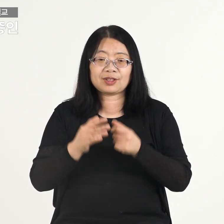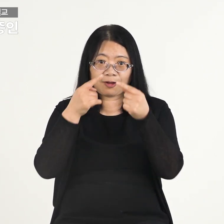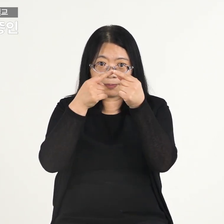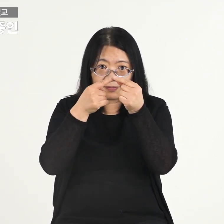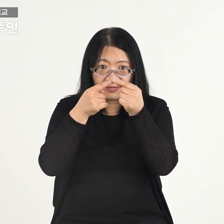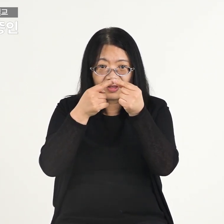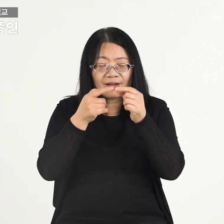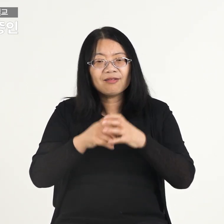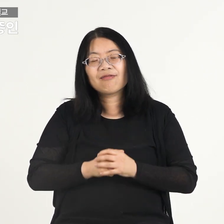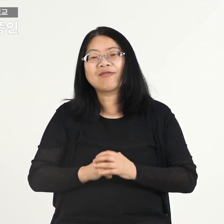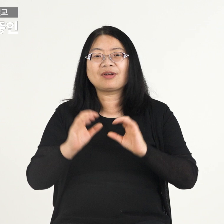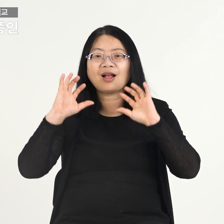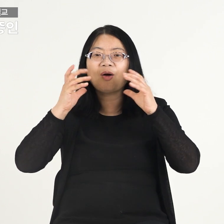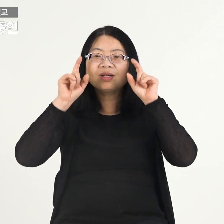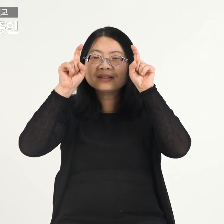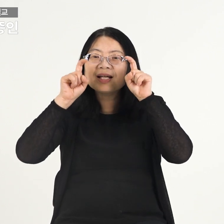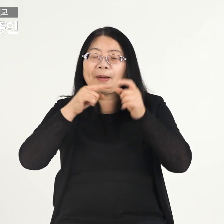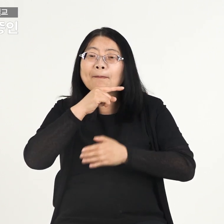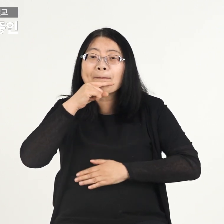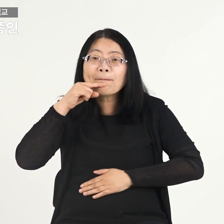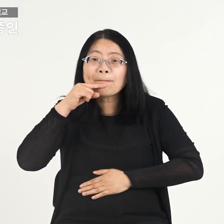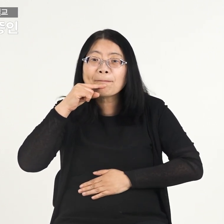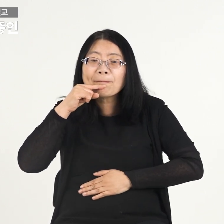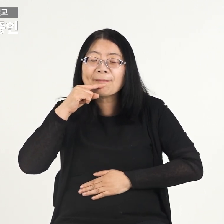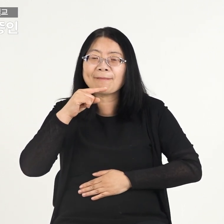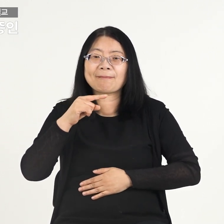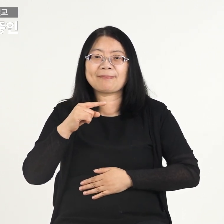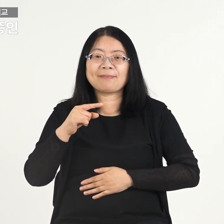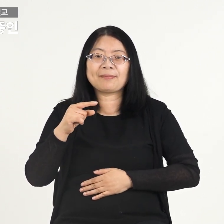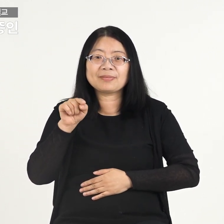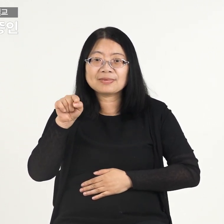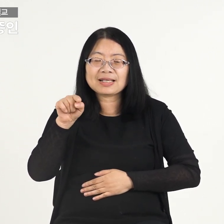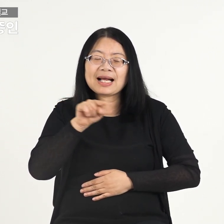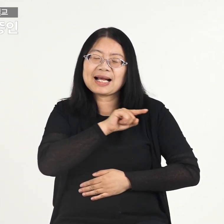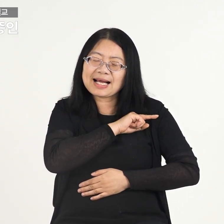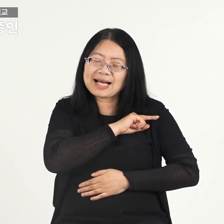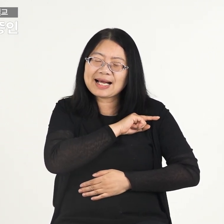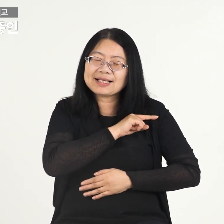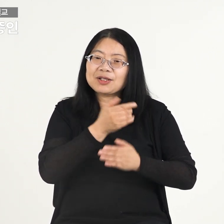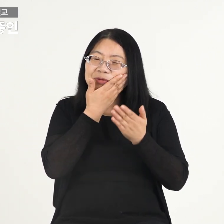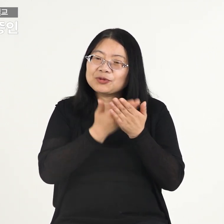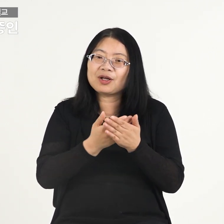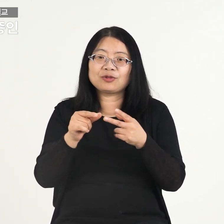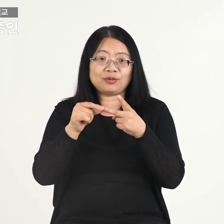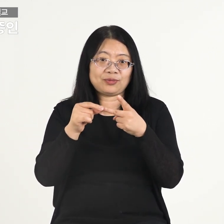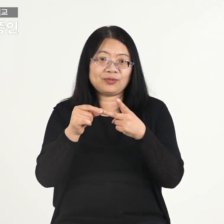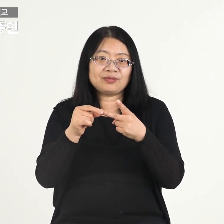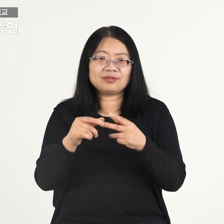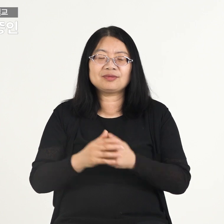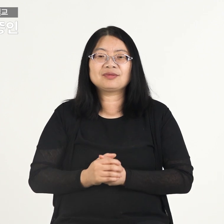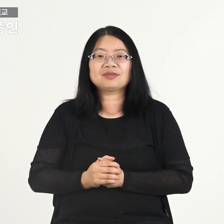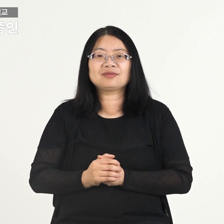첫째는 어린 양의 피가 가장 깊은 전제입니다. 그런데 두 번째는